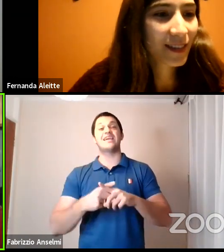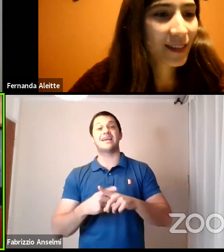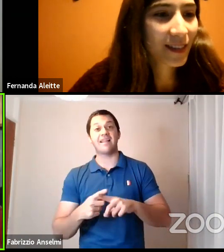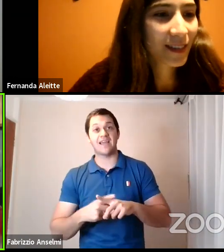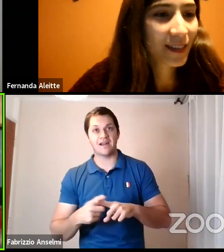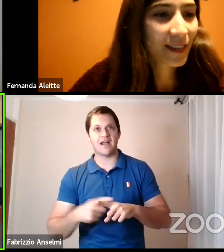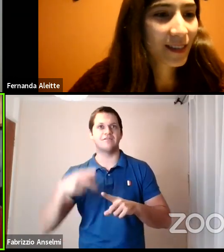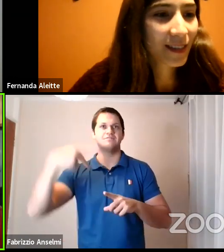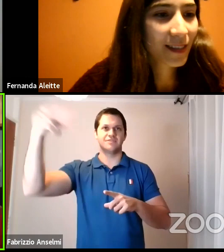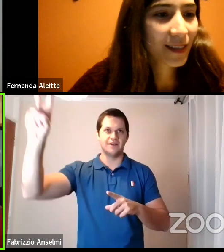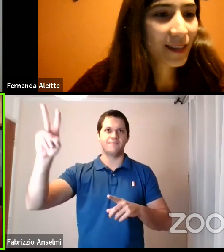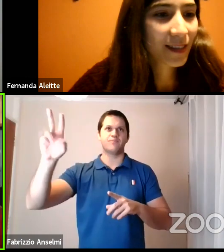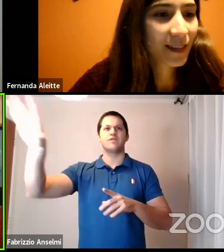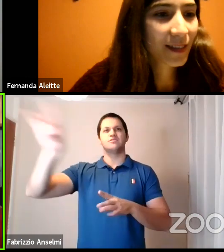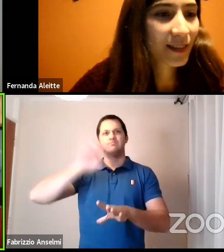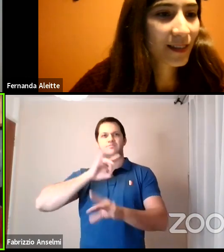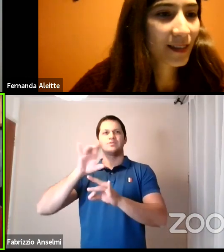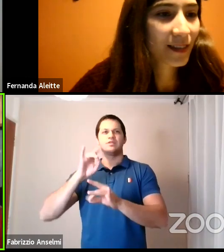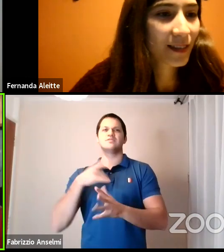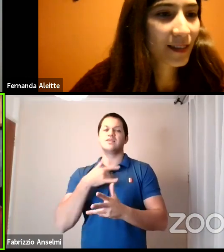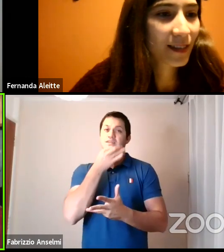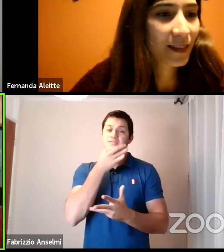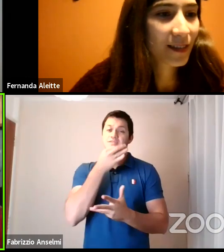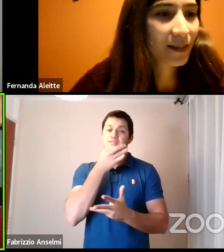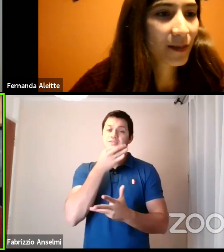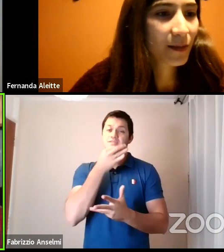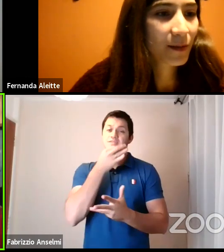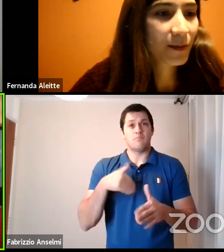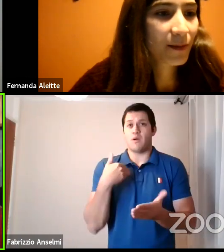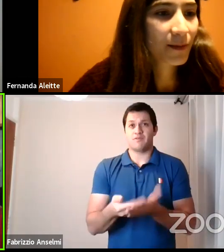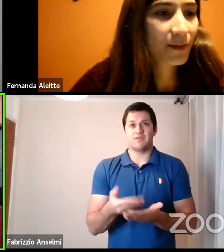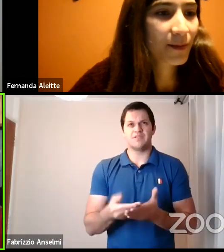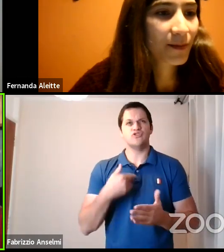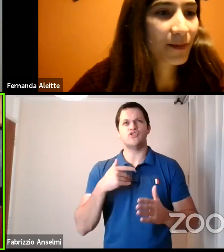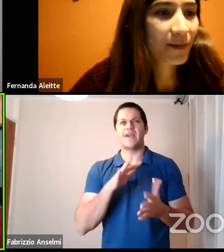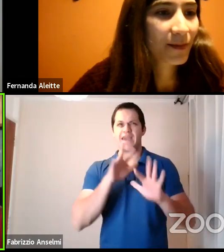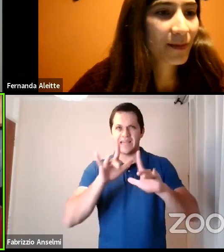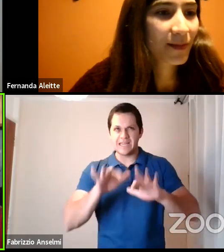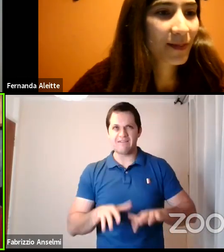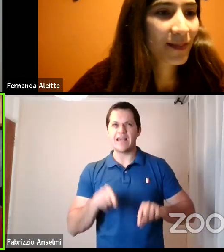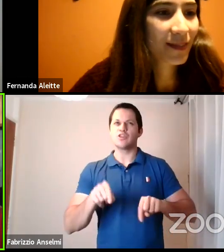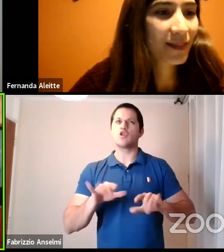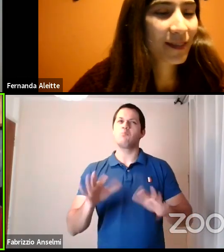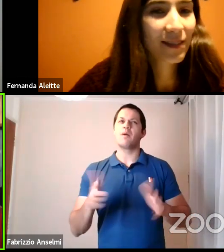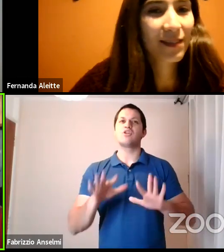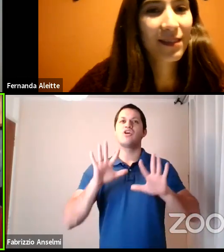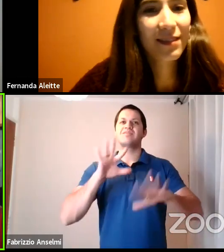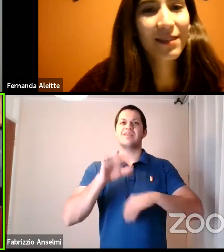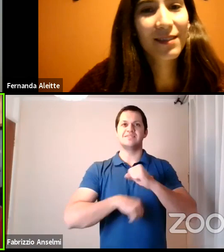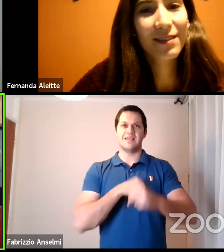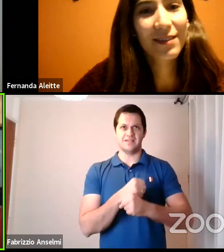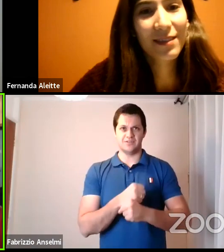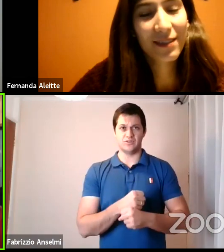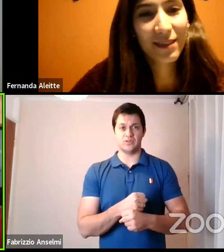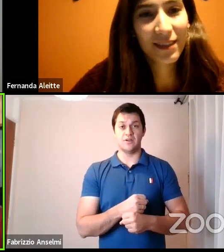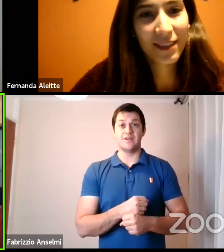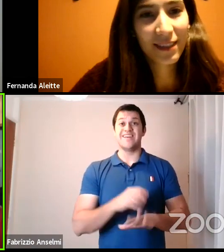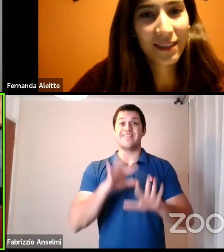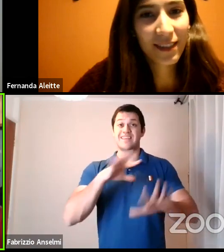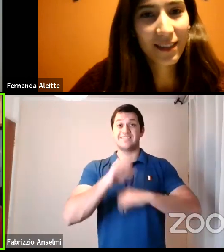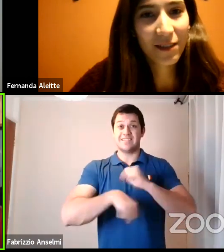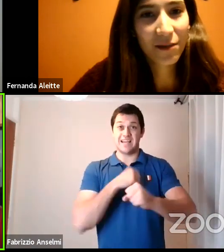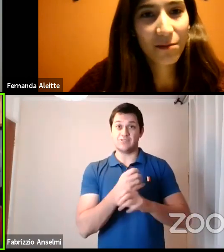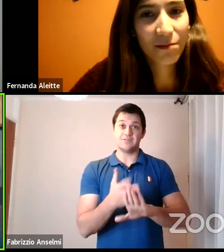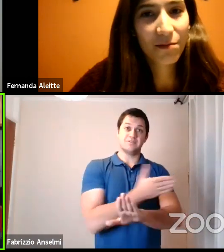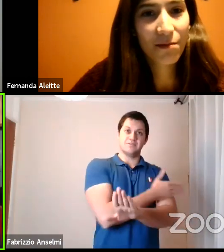origen distinto hay que aprovechar ahora. Yo escribí esto hace como 10 años, pero en estos 10 años surgió muchísima información que yo desconocía.